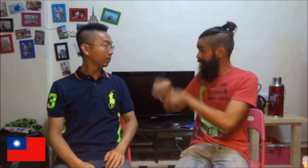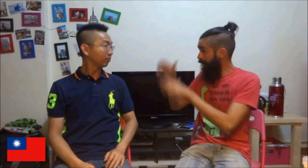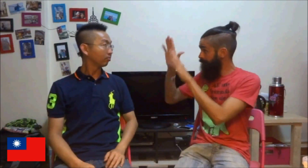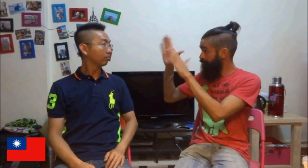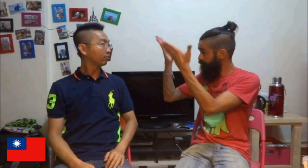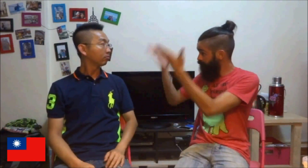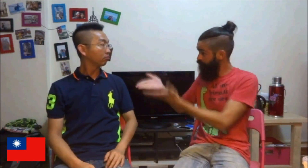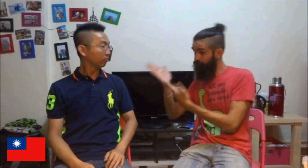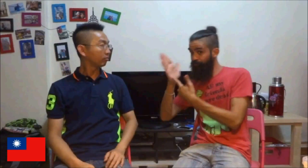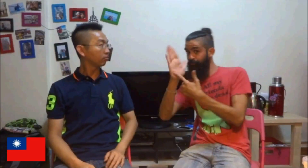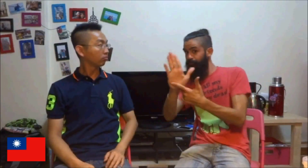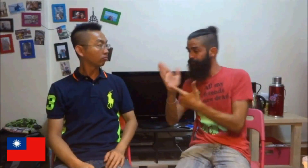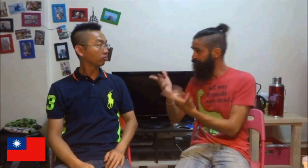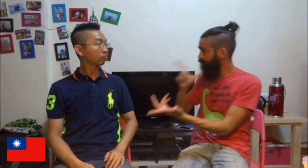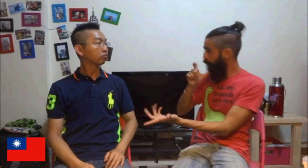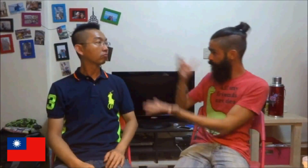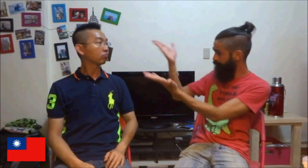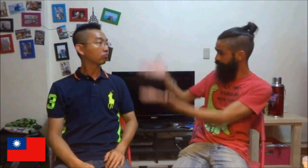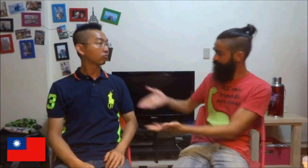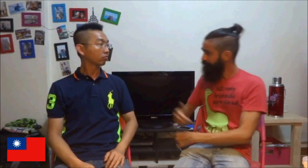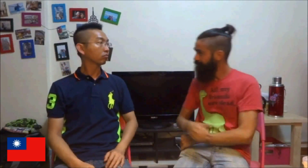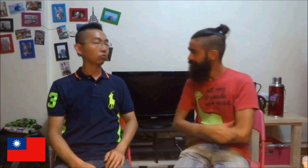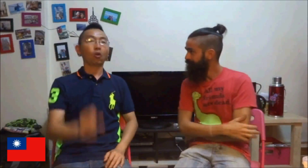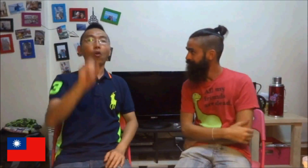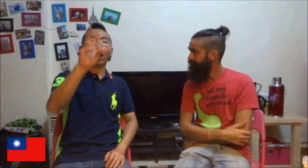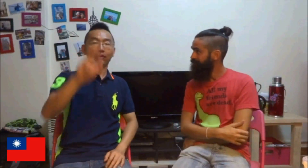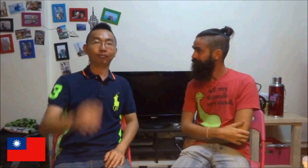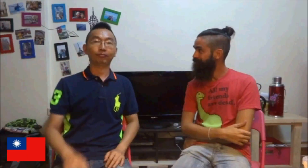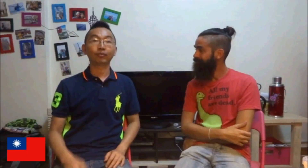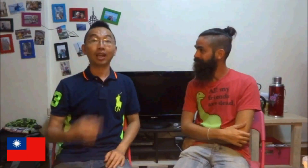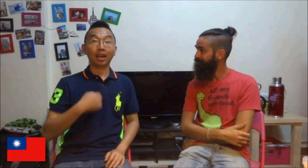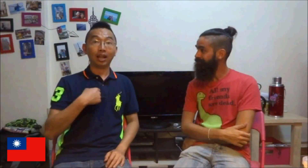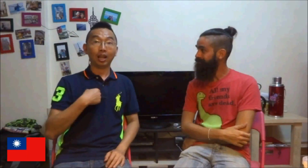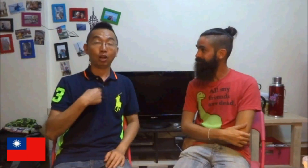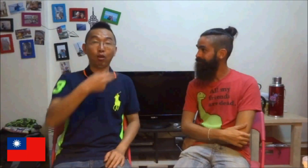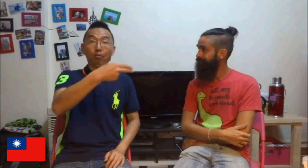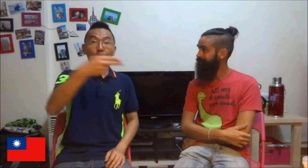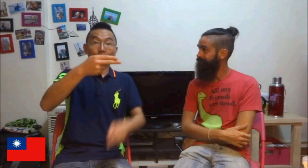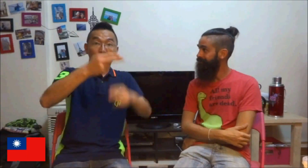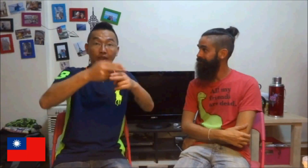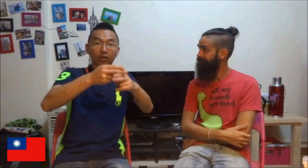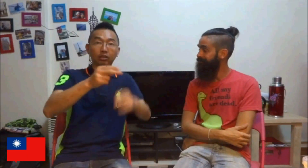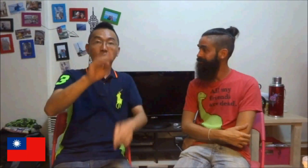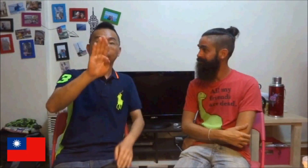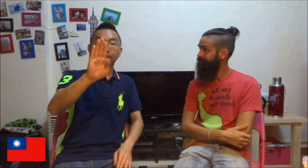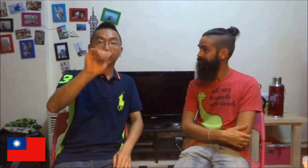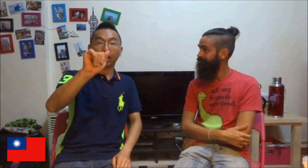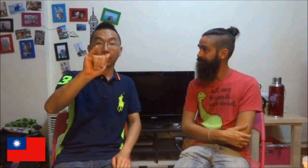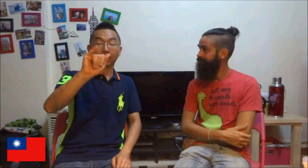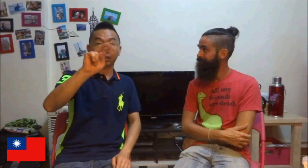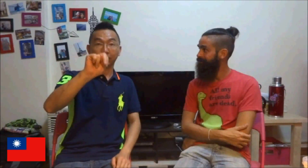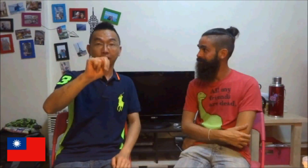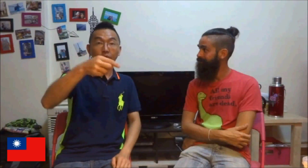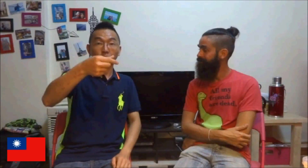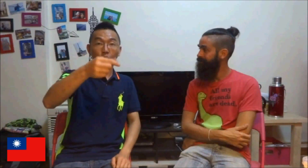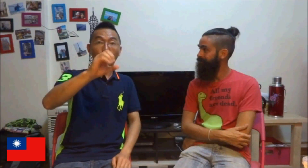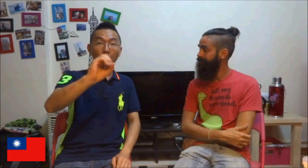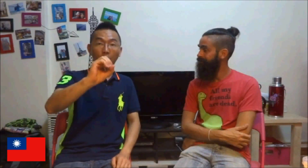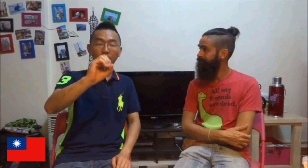monde. Est-ce que tu peux te présenter? Oui, bien sûr. Alors, je m'appelle